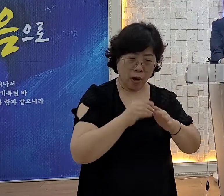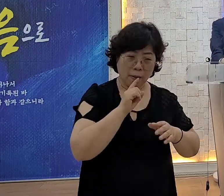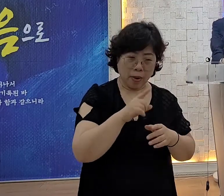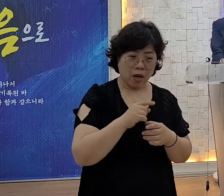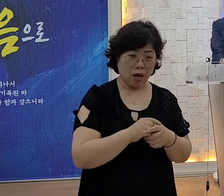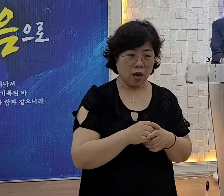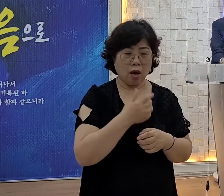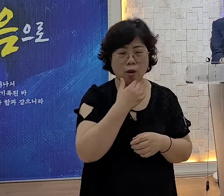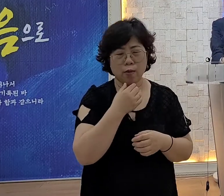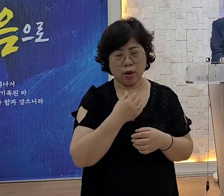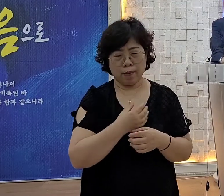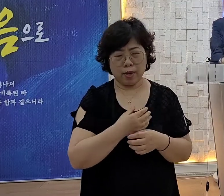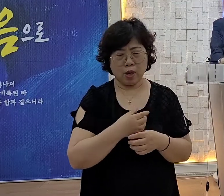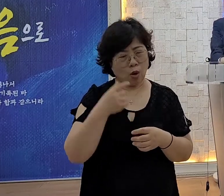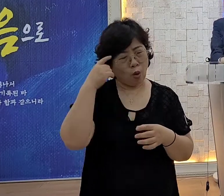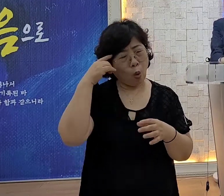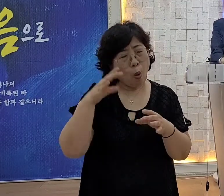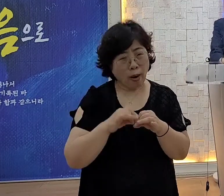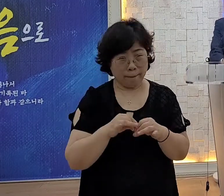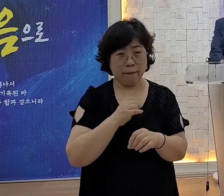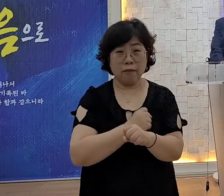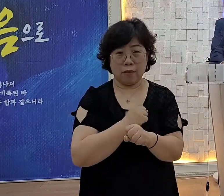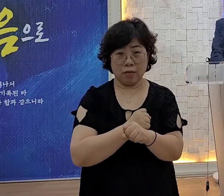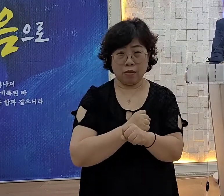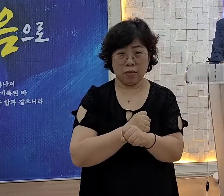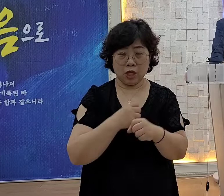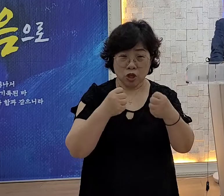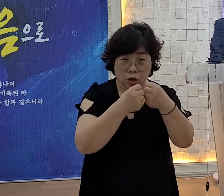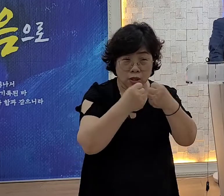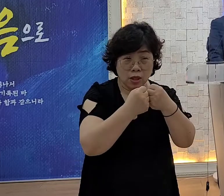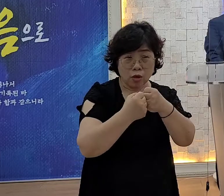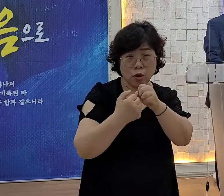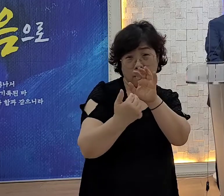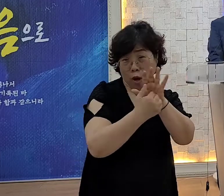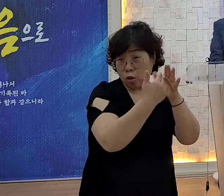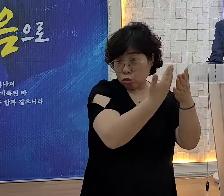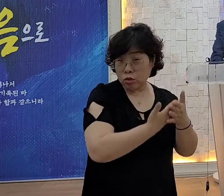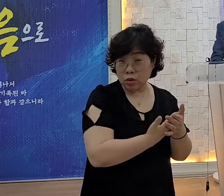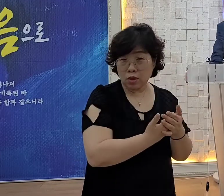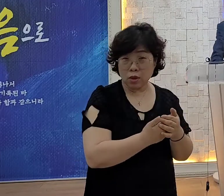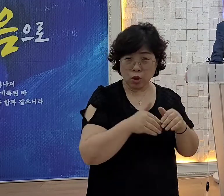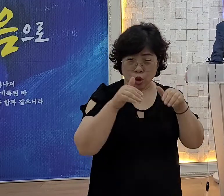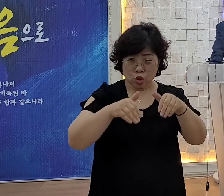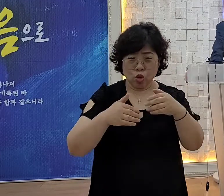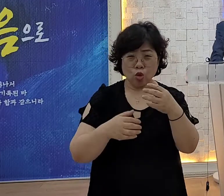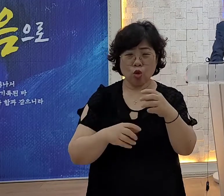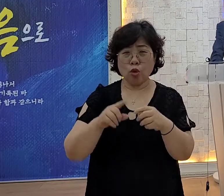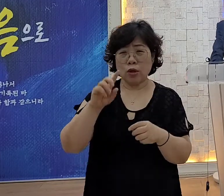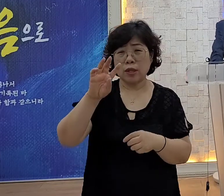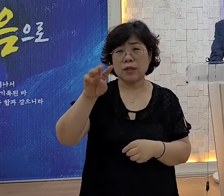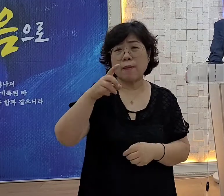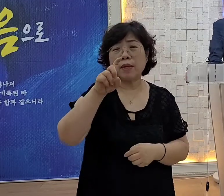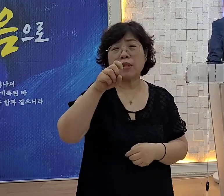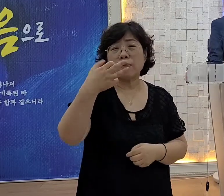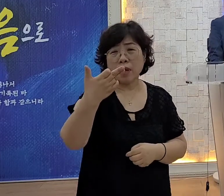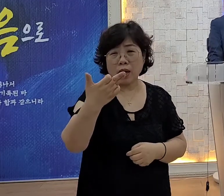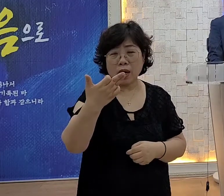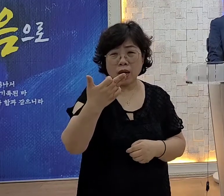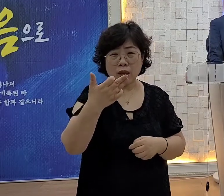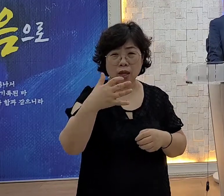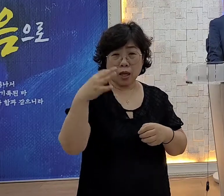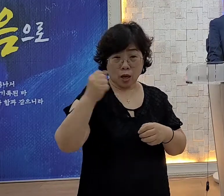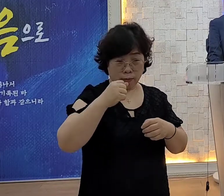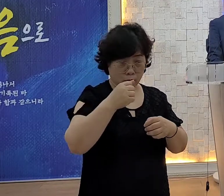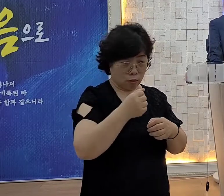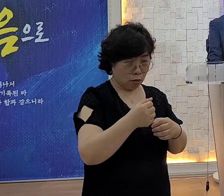방패다. 맞아요, 안 맞아요? 맞잖아. 아니 자기 하인들 318명 데리고 가지고 그 큰 싸움을